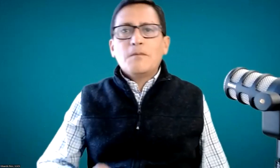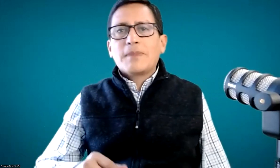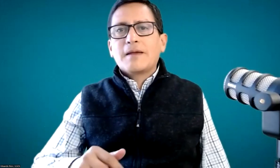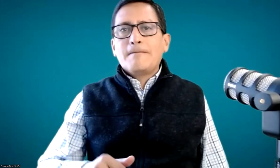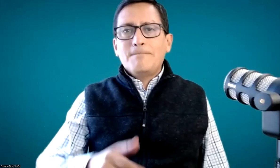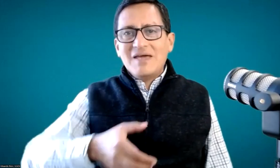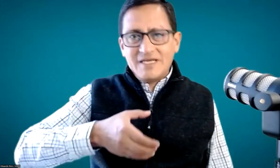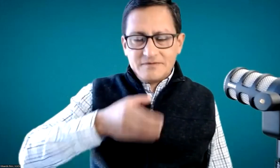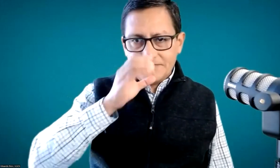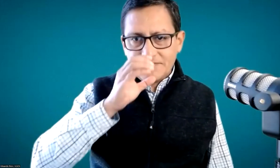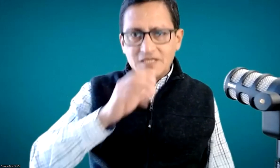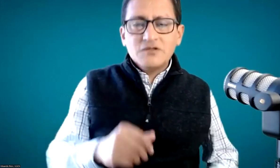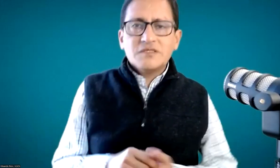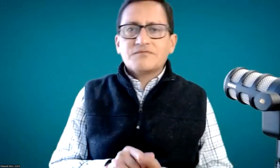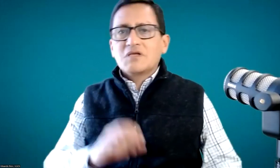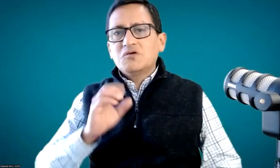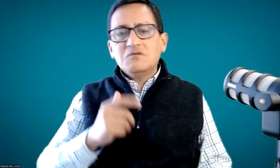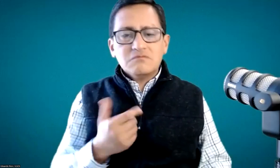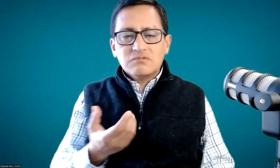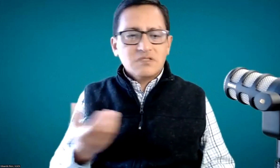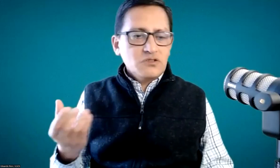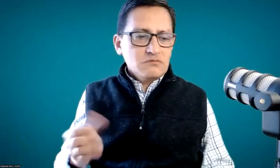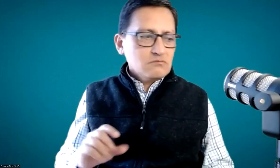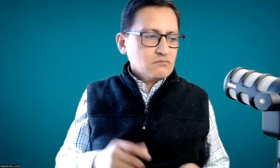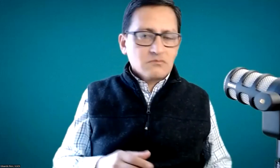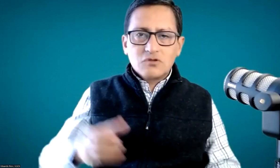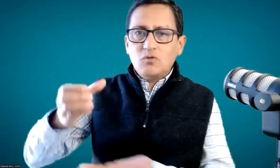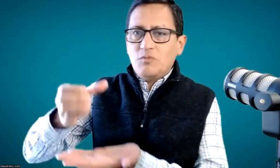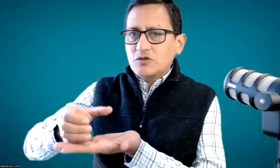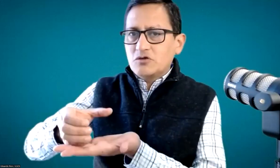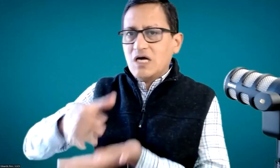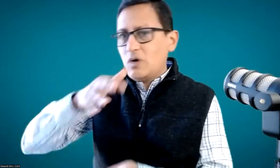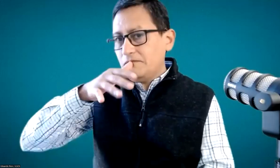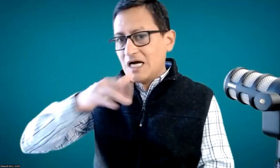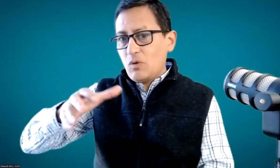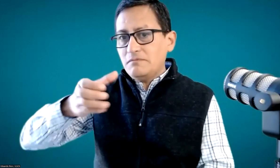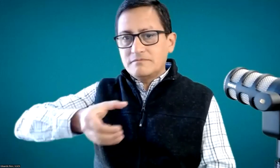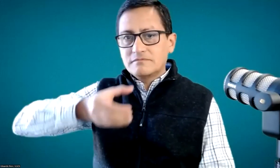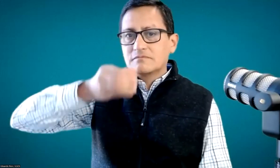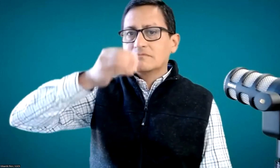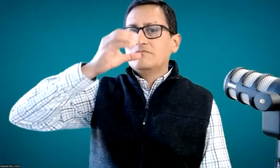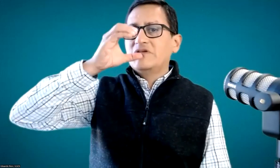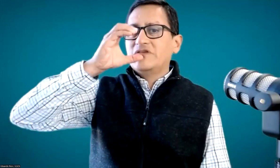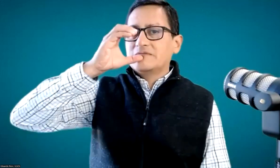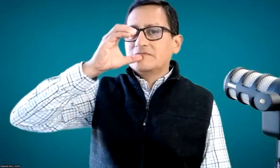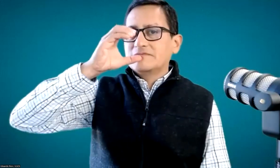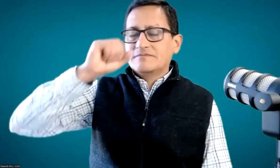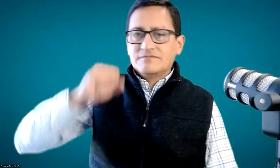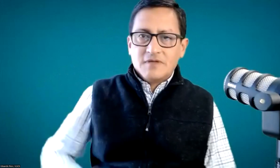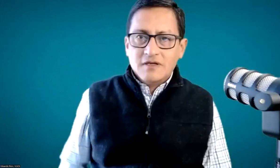verbo beber. Entonces, yo si tomo un vasito de agua,